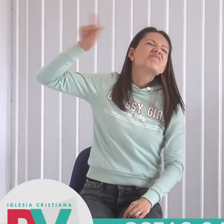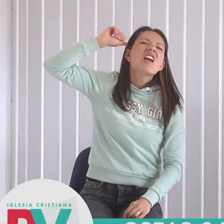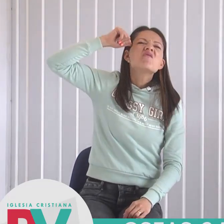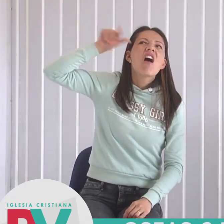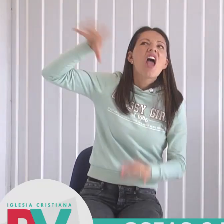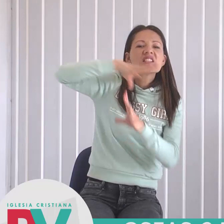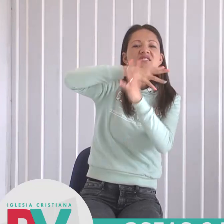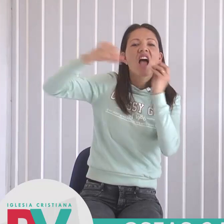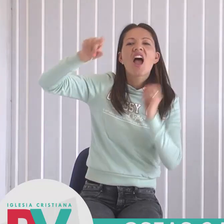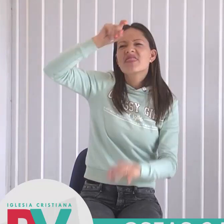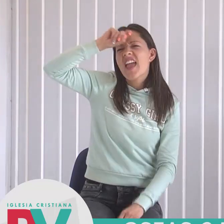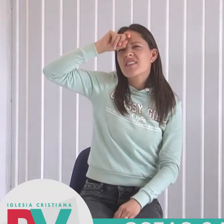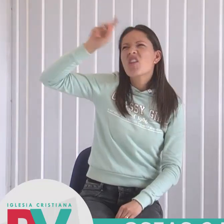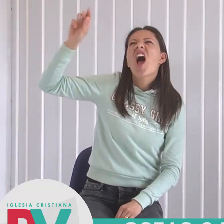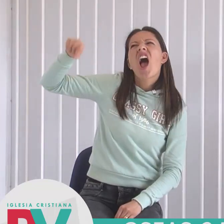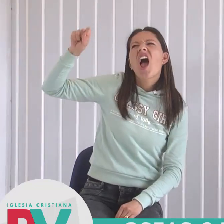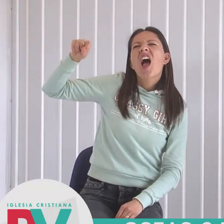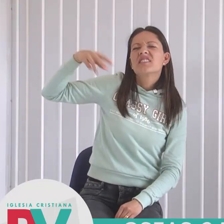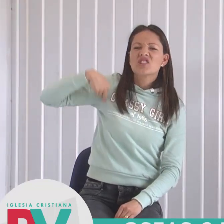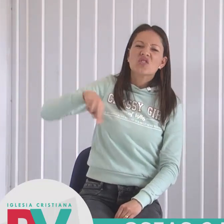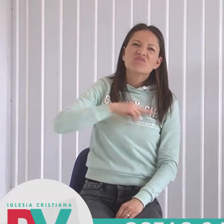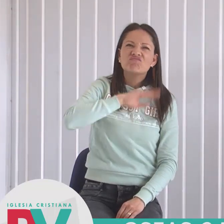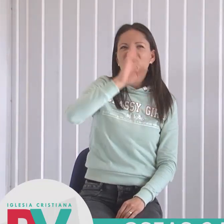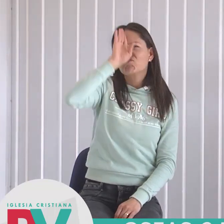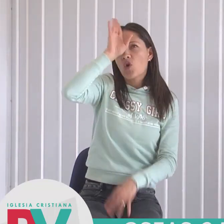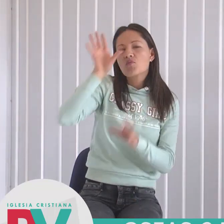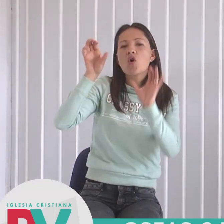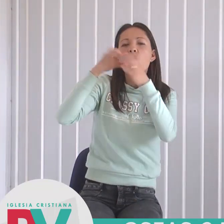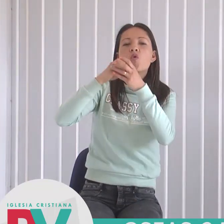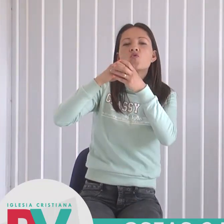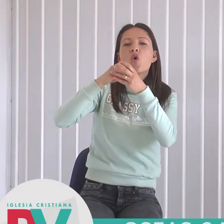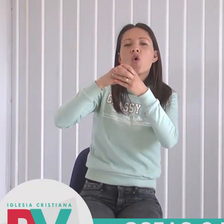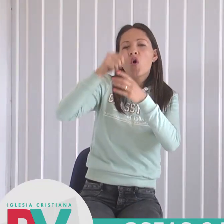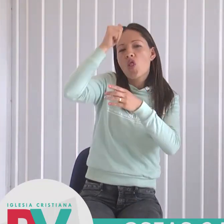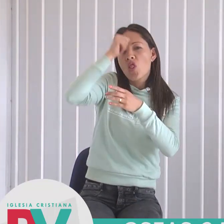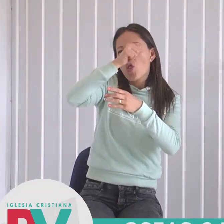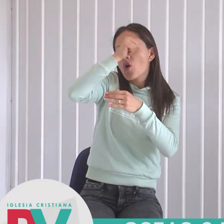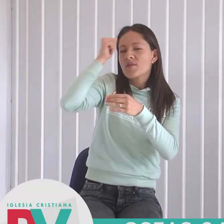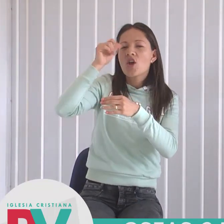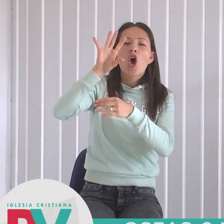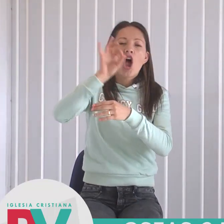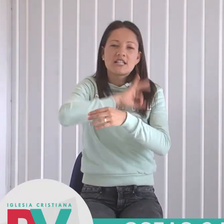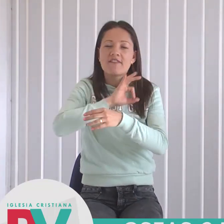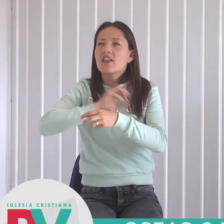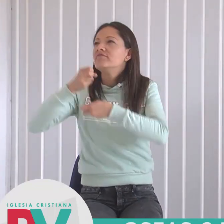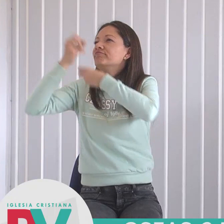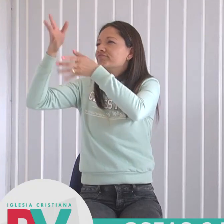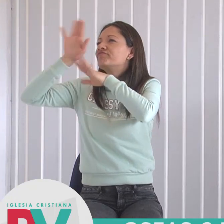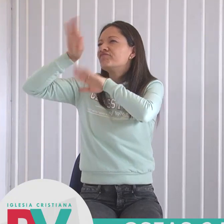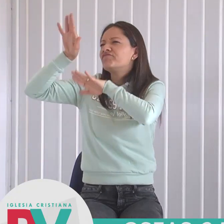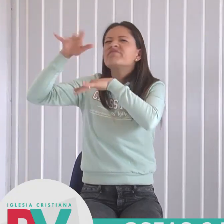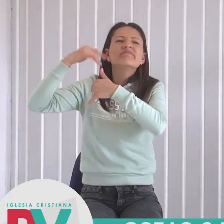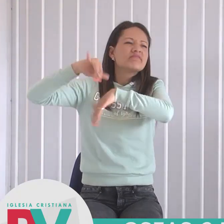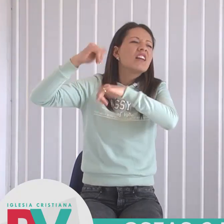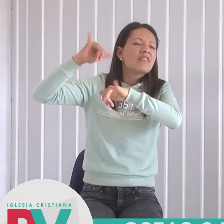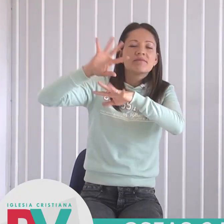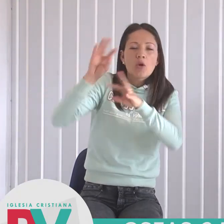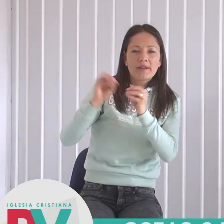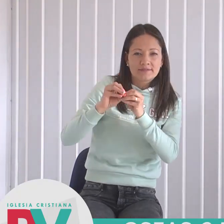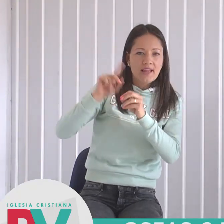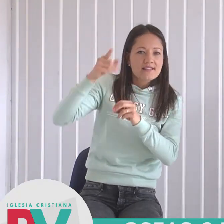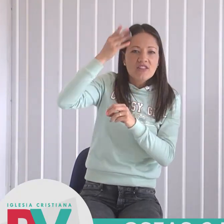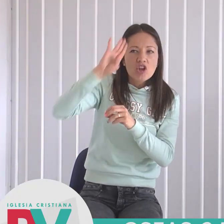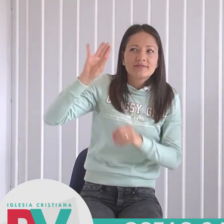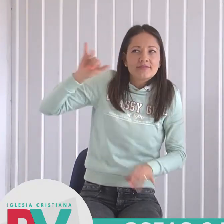Este es el Dios que nosotros rendimos culto los días de reposo. y descansamos delante de Él. Eso era todo Dios